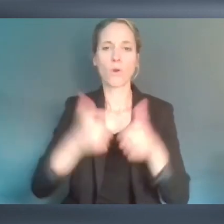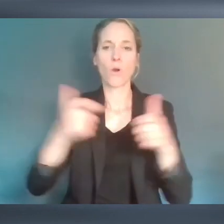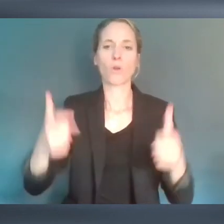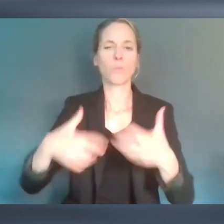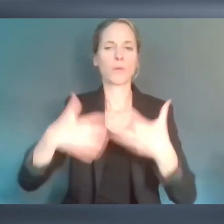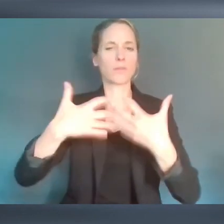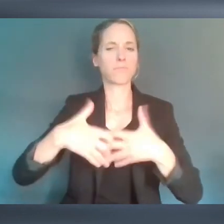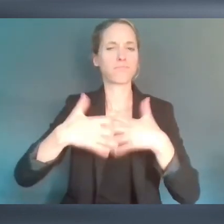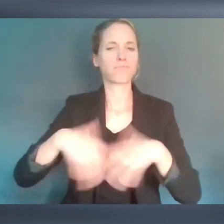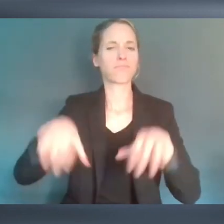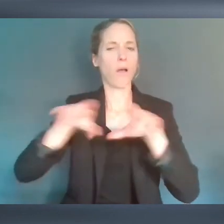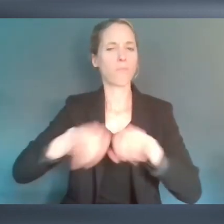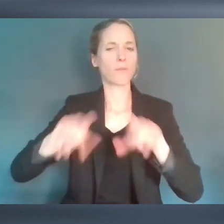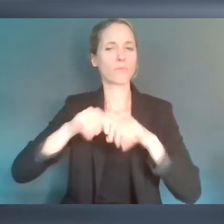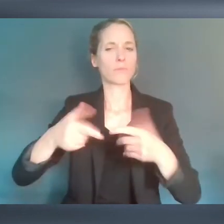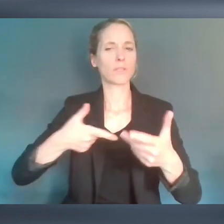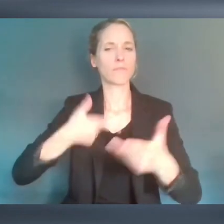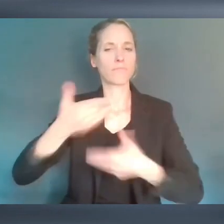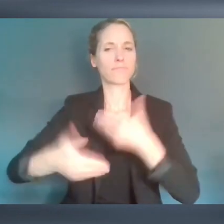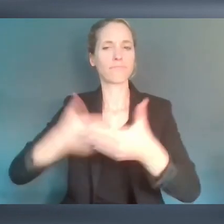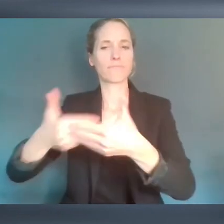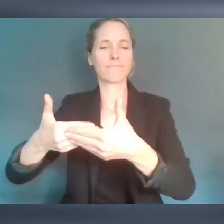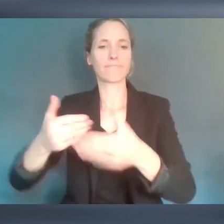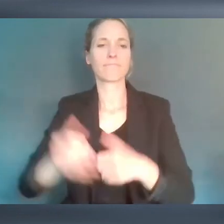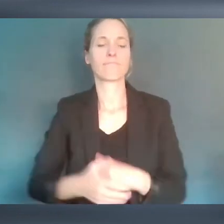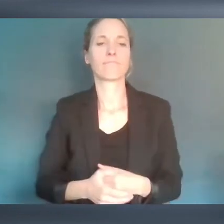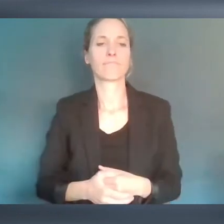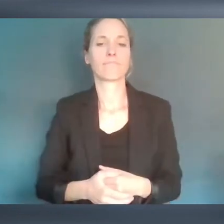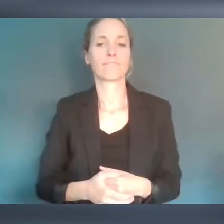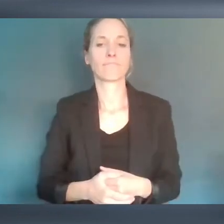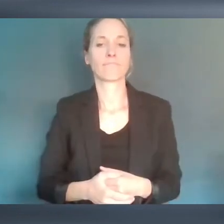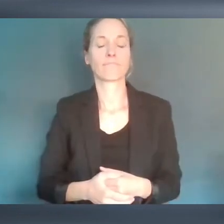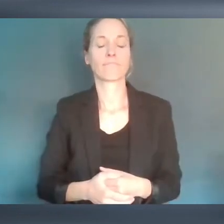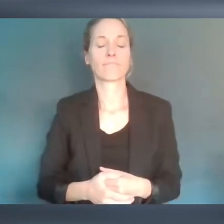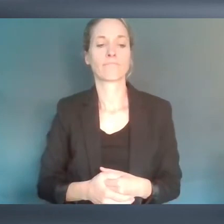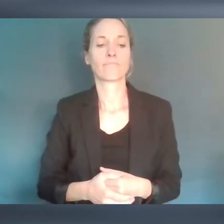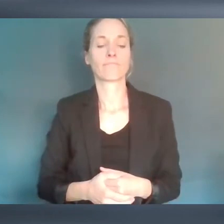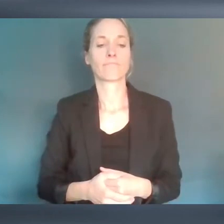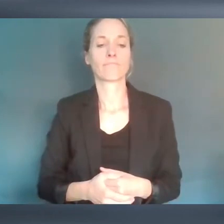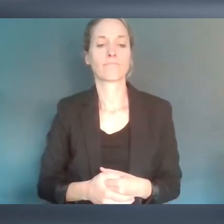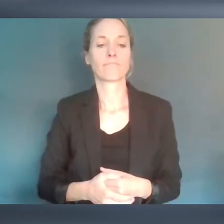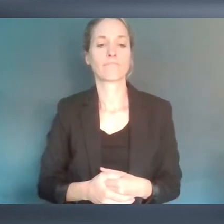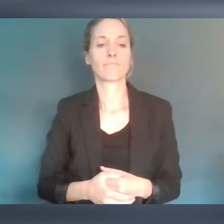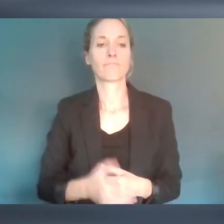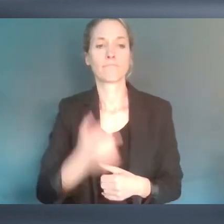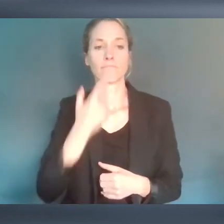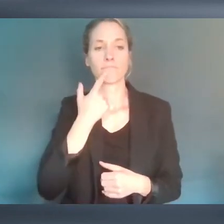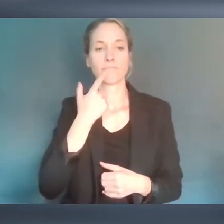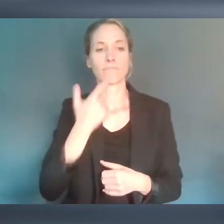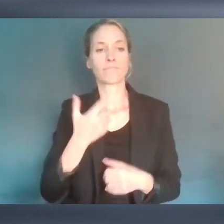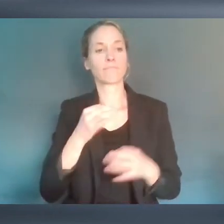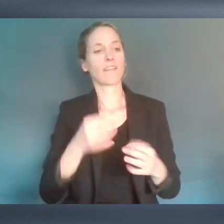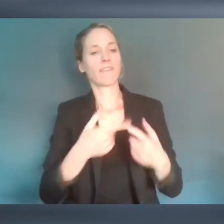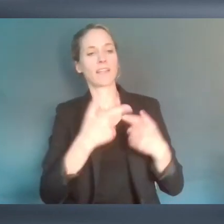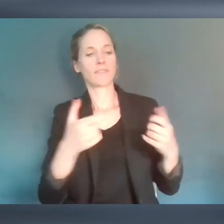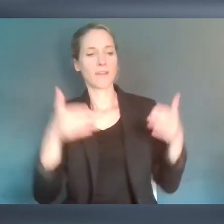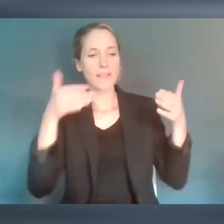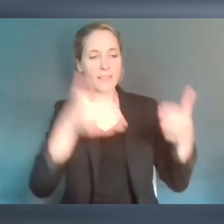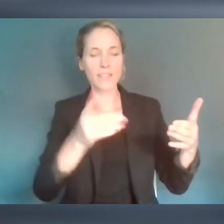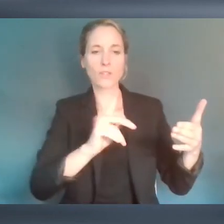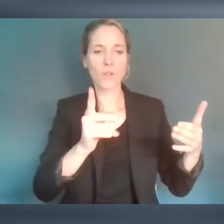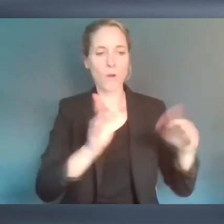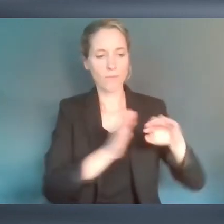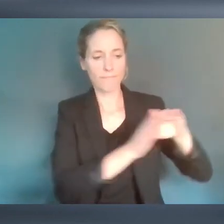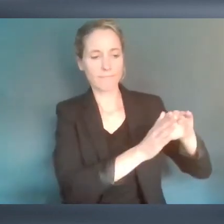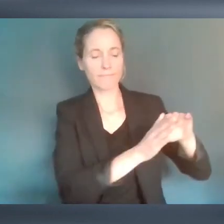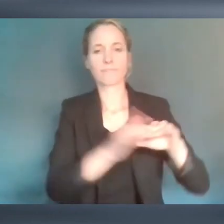à juste titre posée comme ça. C'est se centrer non pas sur la différence, mais sur les besoins. Mais c'est garder